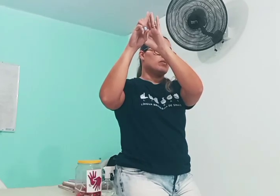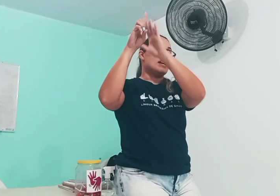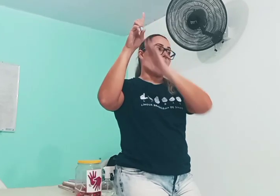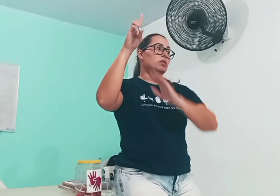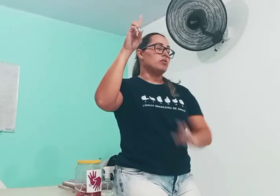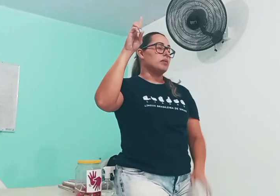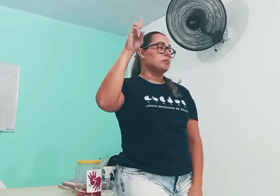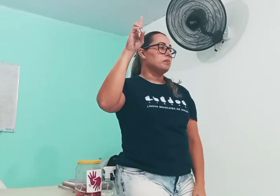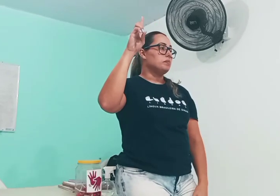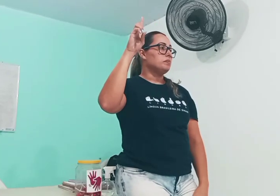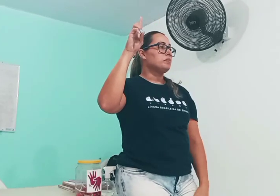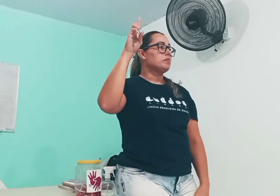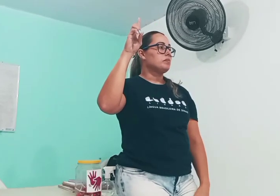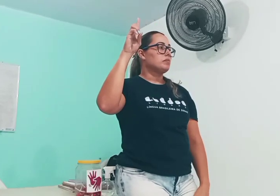Faz aí para eu ver.